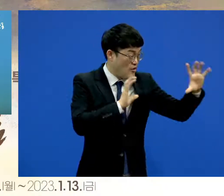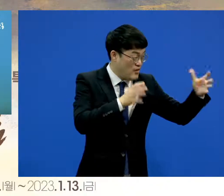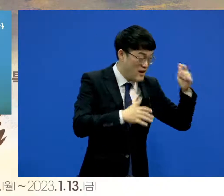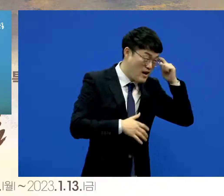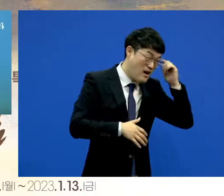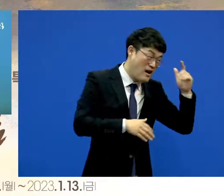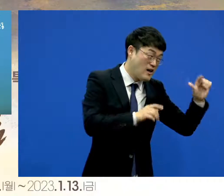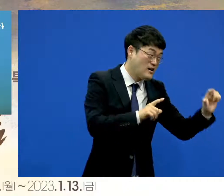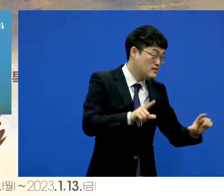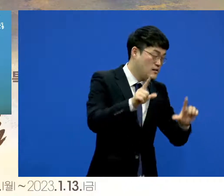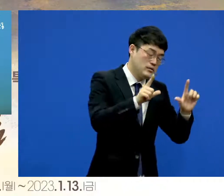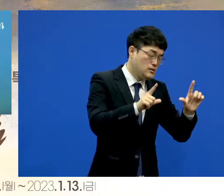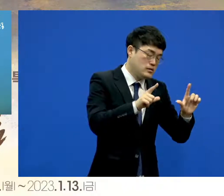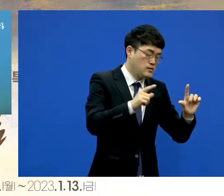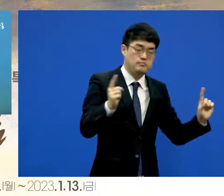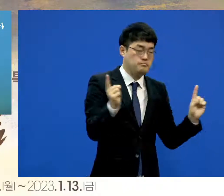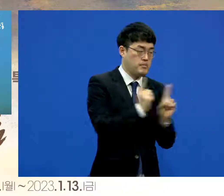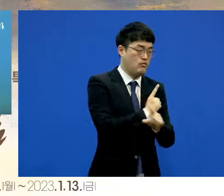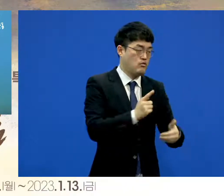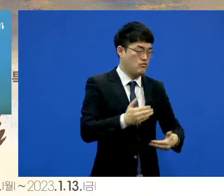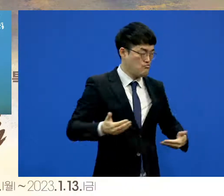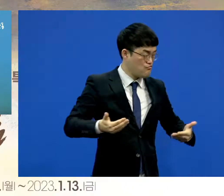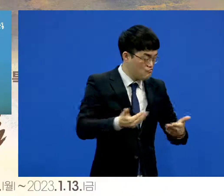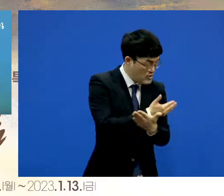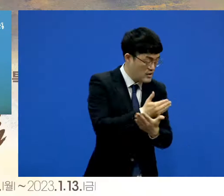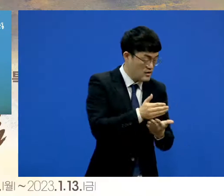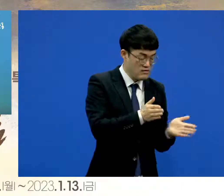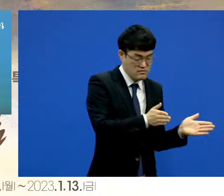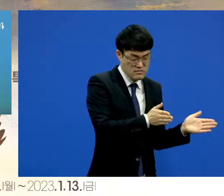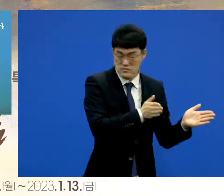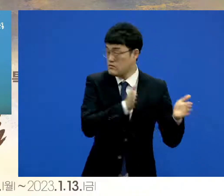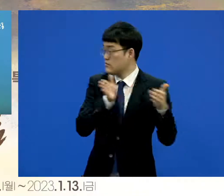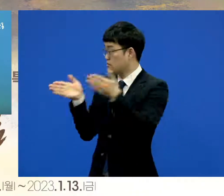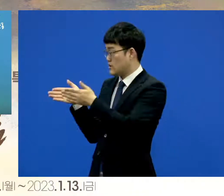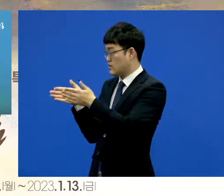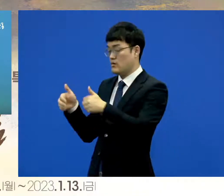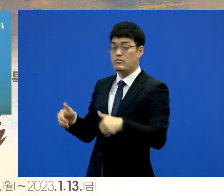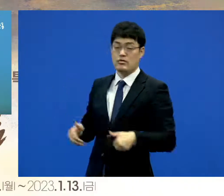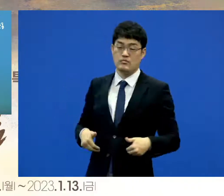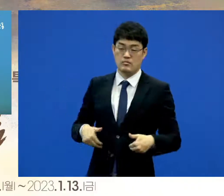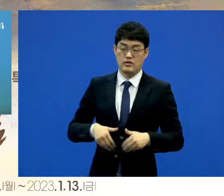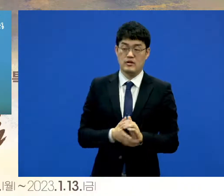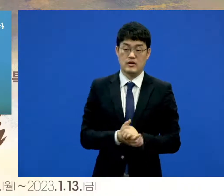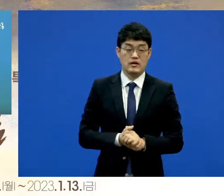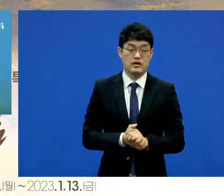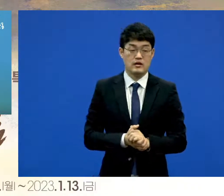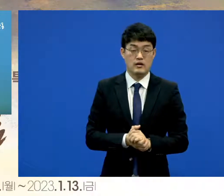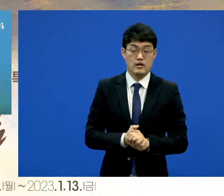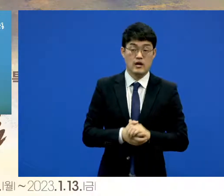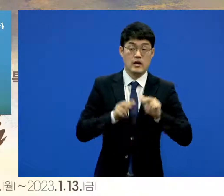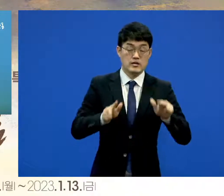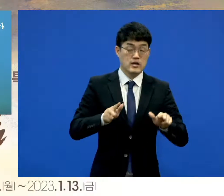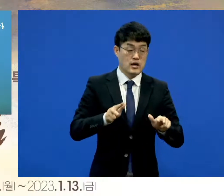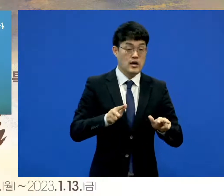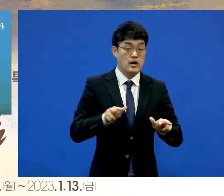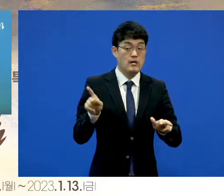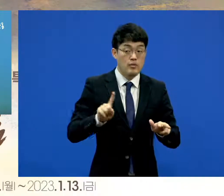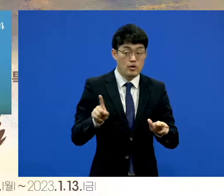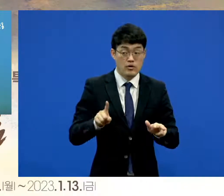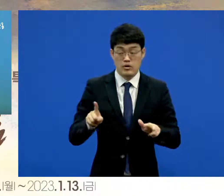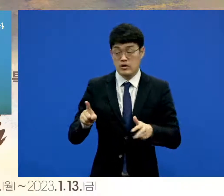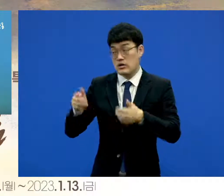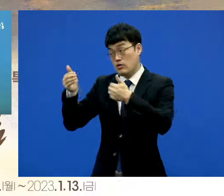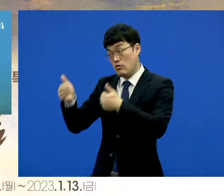회심은 출발입니다. 출발점이기 때문에 아직 완성된 모습은 아니에요. 돌아가는 과정은 아직 남아 있습니다. 그러나